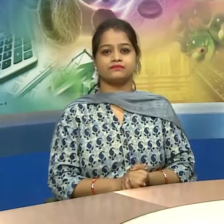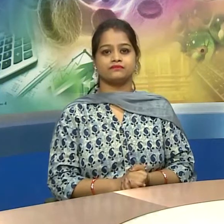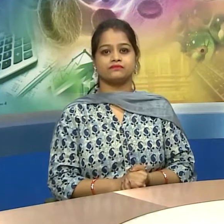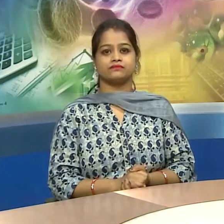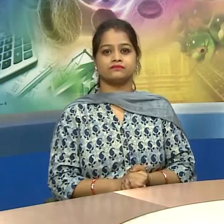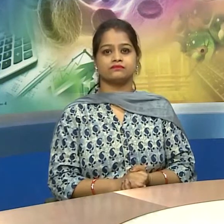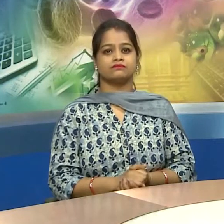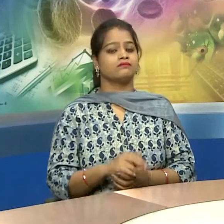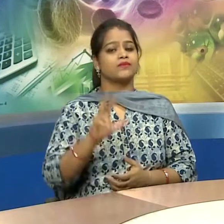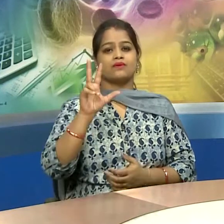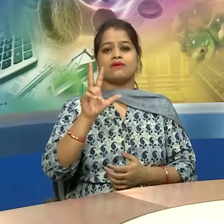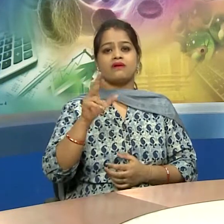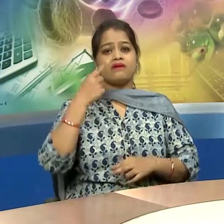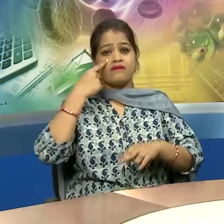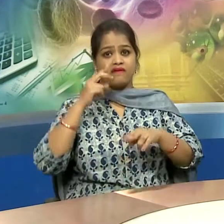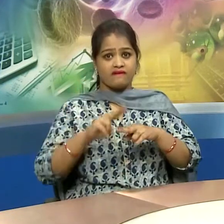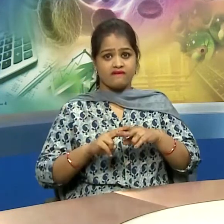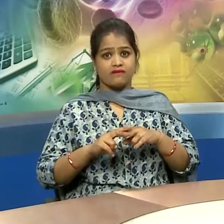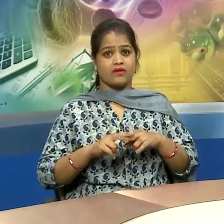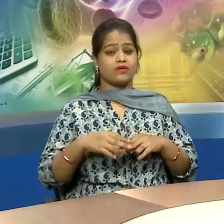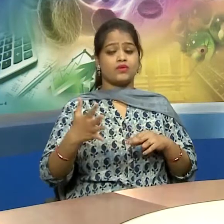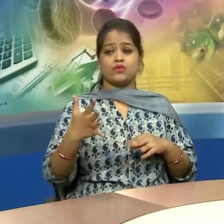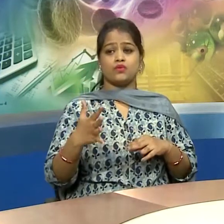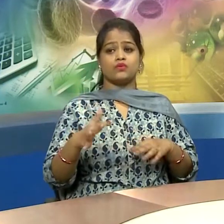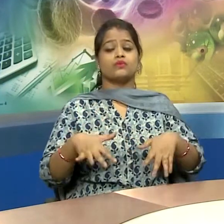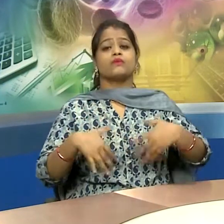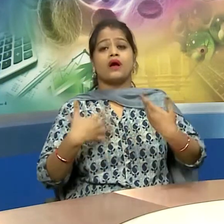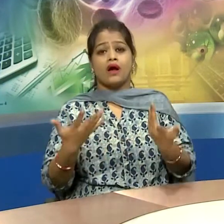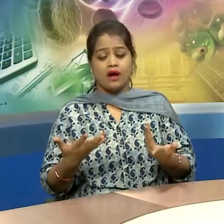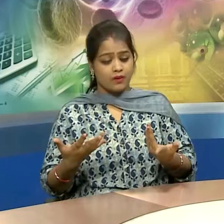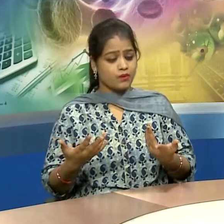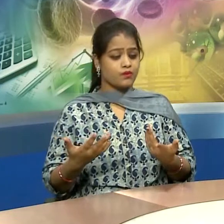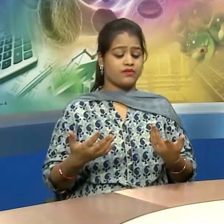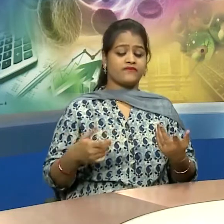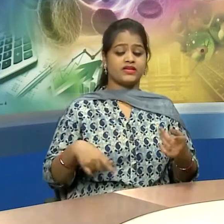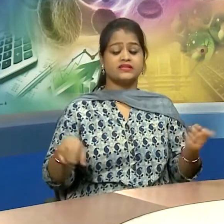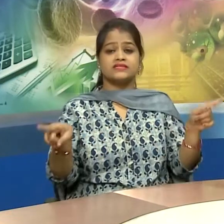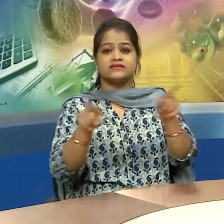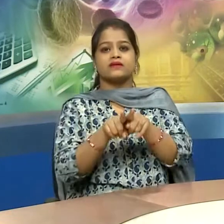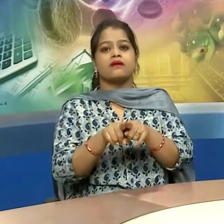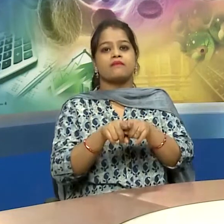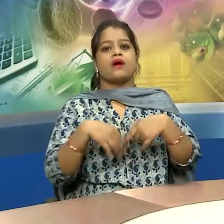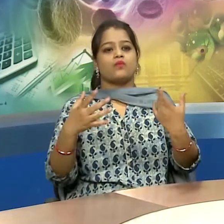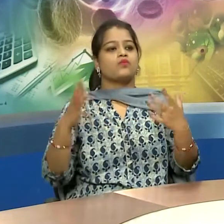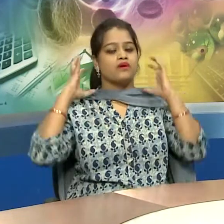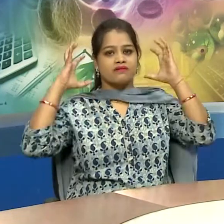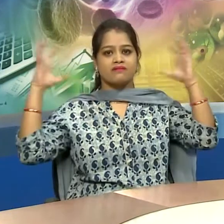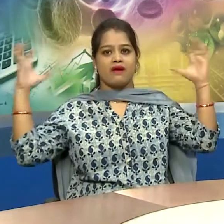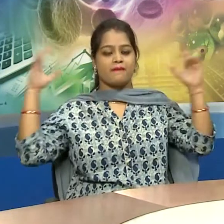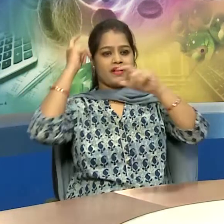नहीं तो हम हो जाएंगे राम लीला के रावण की तरह, जो बांस की